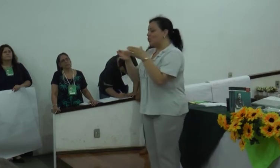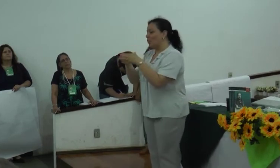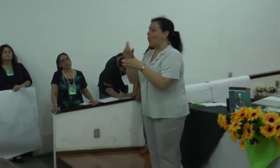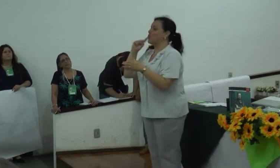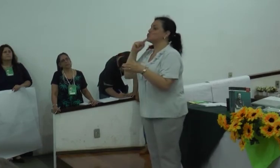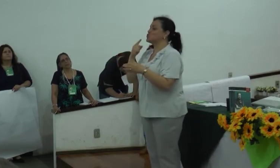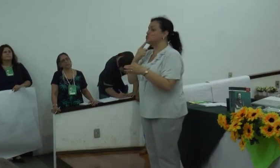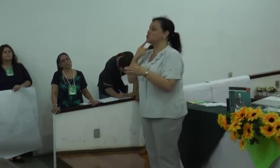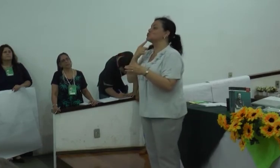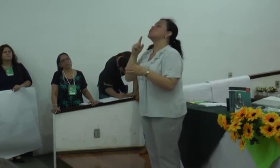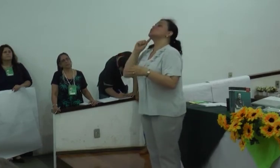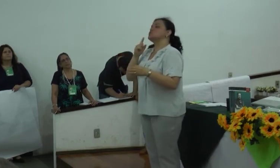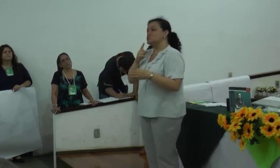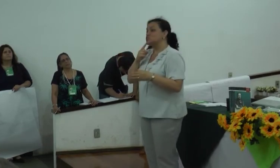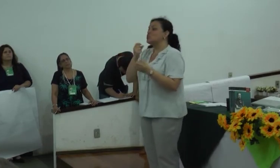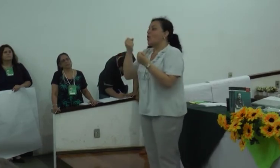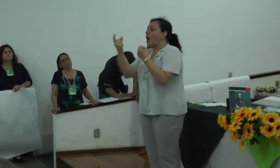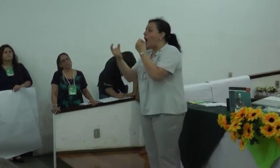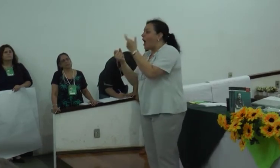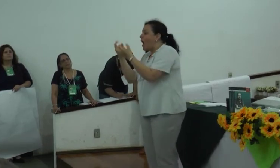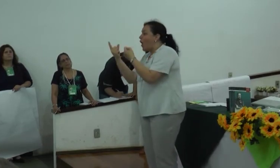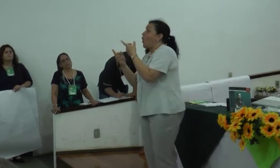as metáforas, né?